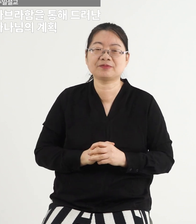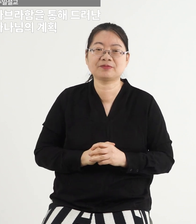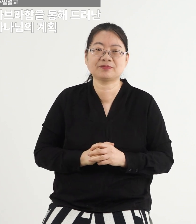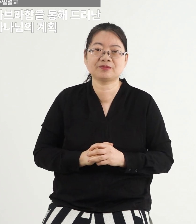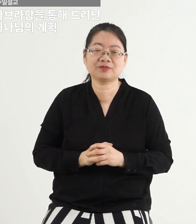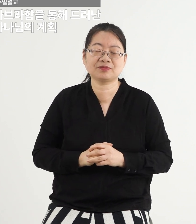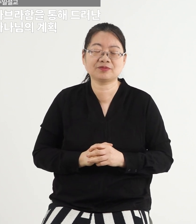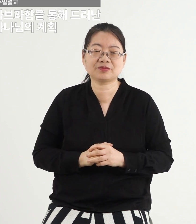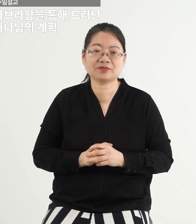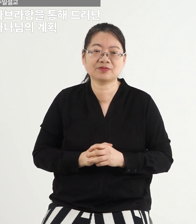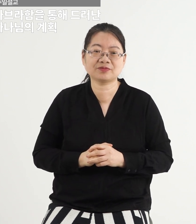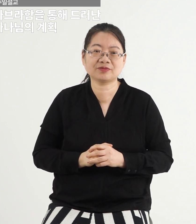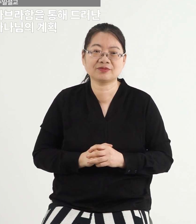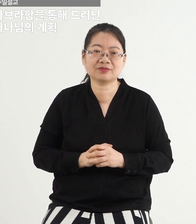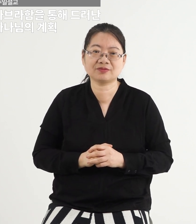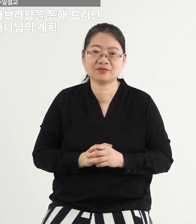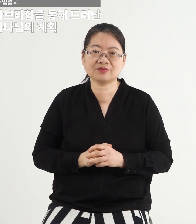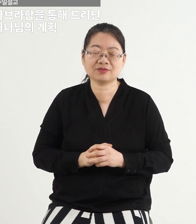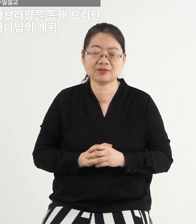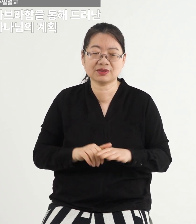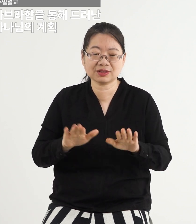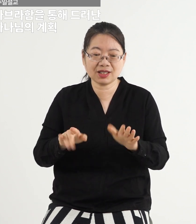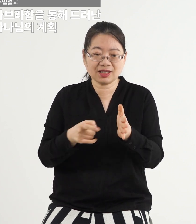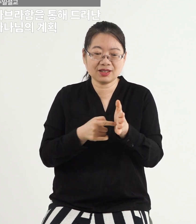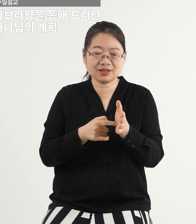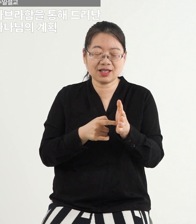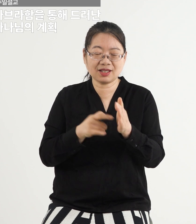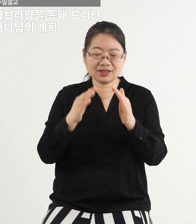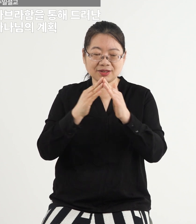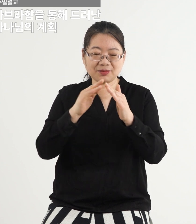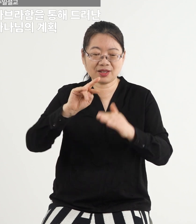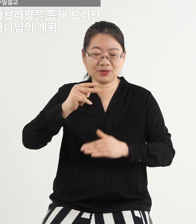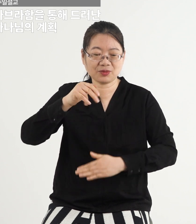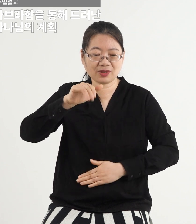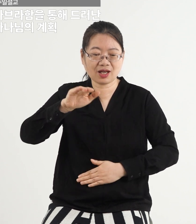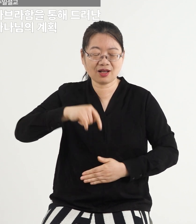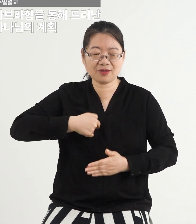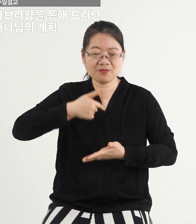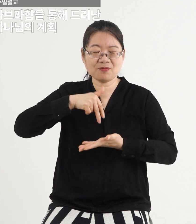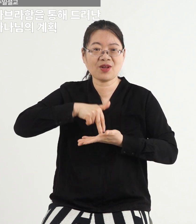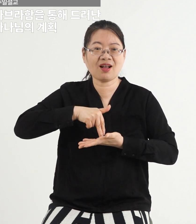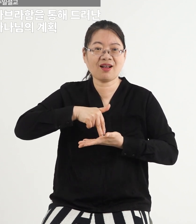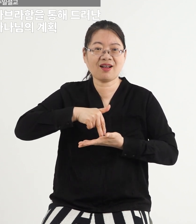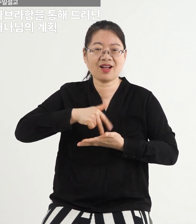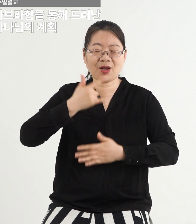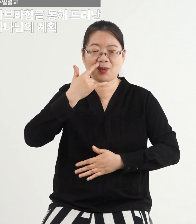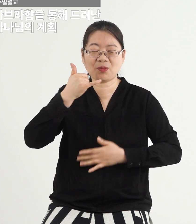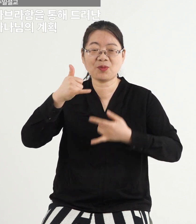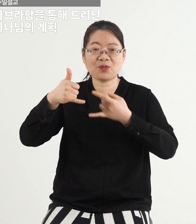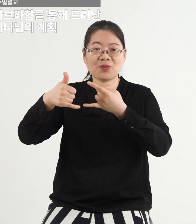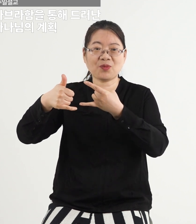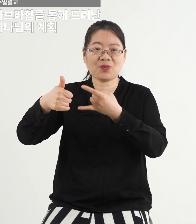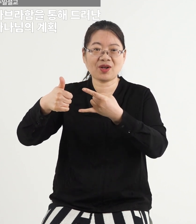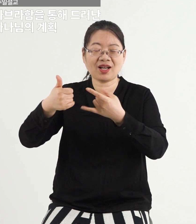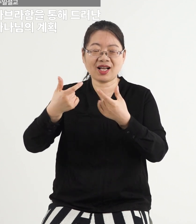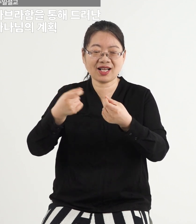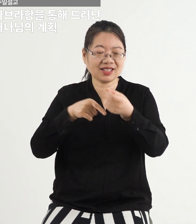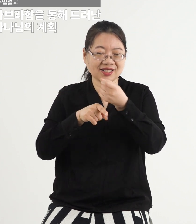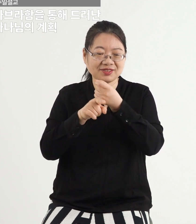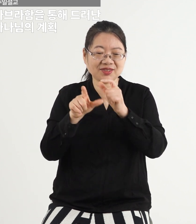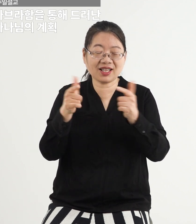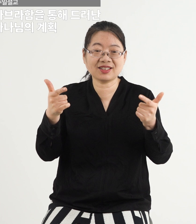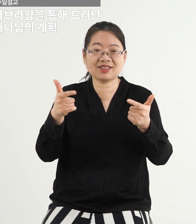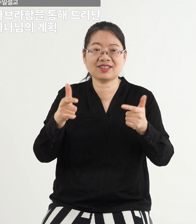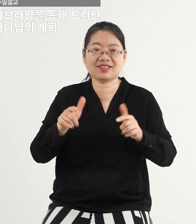이것은 그러니까 이제 당장 오늘 집에 돌아가서 독립해야 되겠다. 부모들에게 그런 의미가